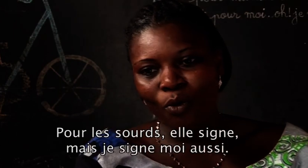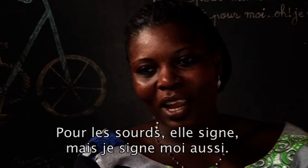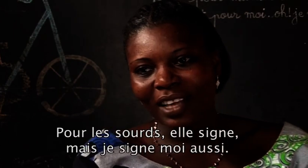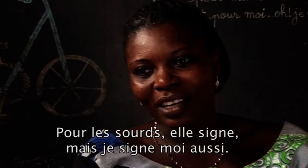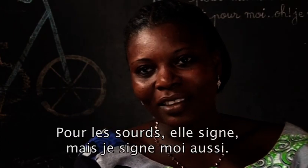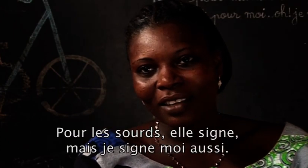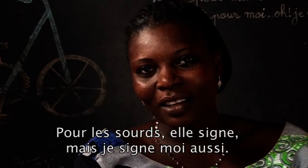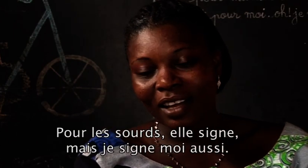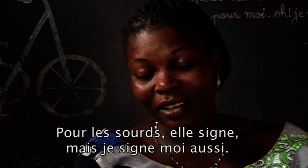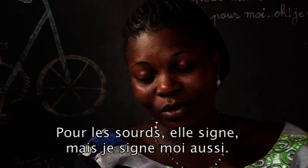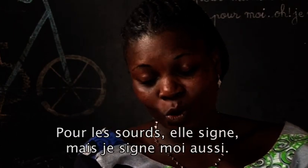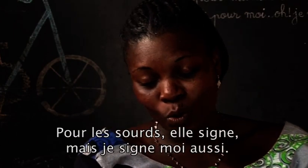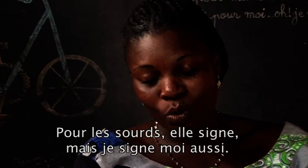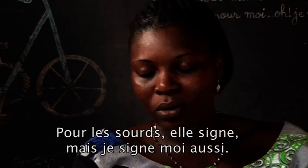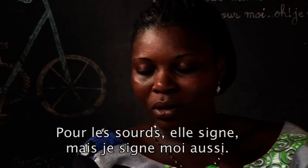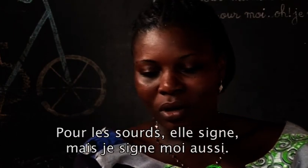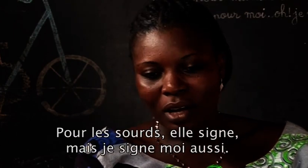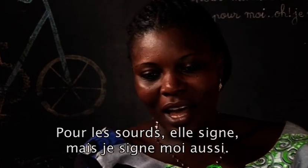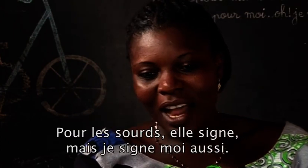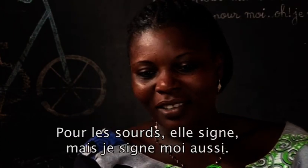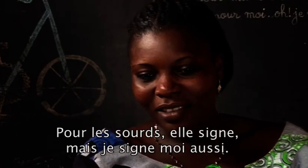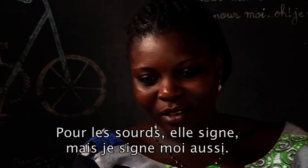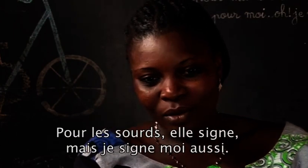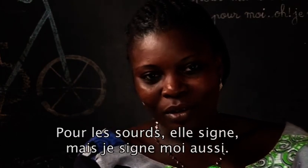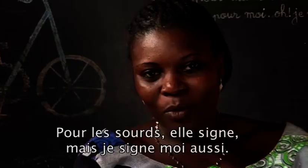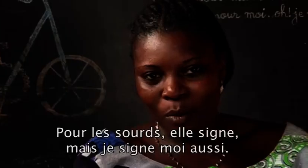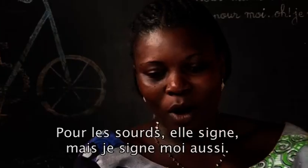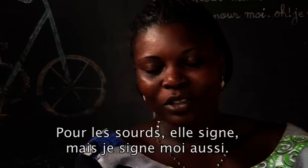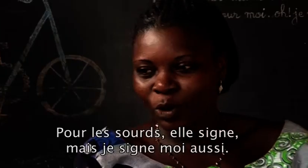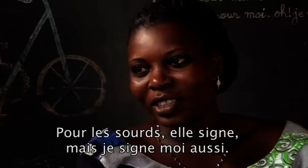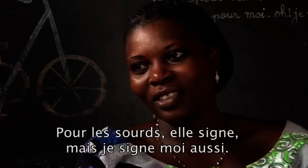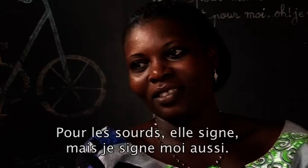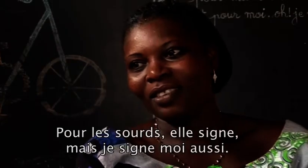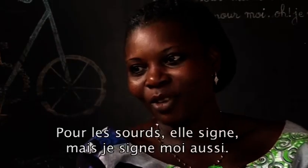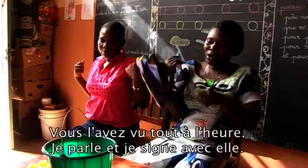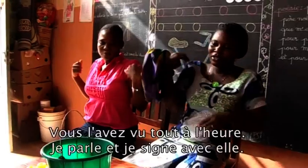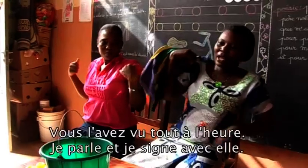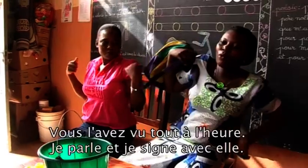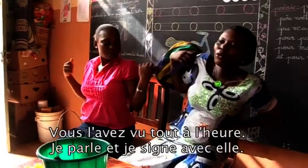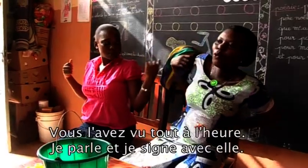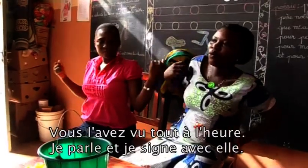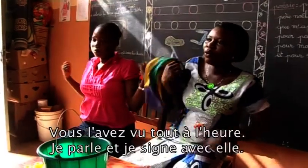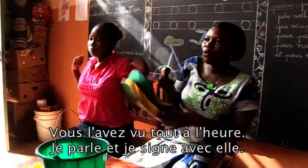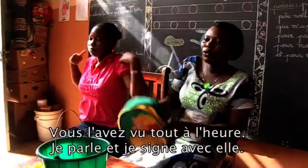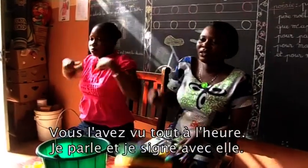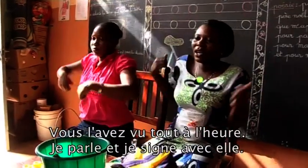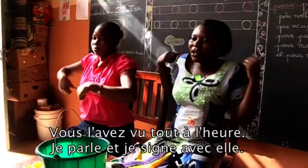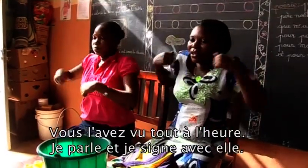Pour les sous, elle signe, même moi aussi je signe. Ce que vous avez remarqué tout à l'heure, je